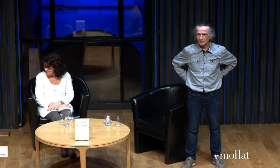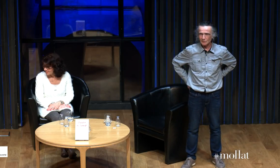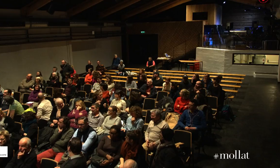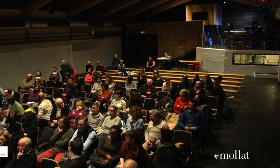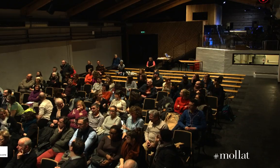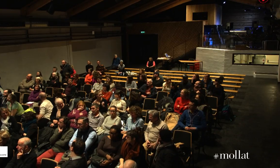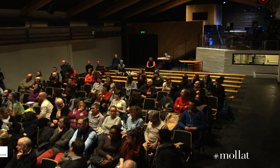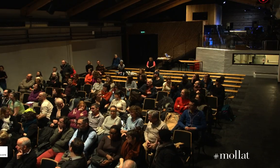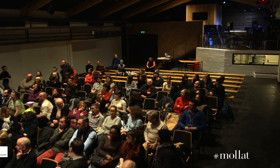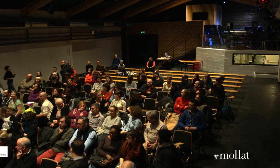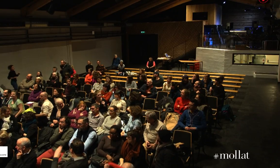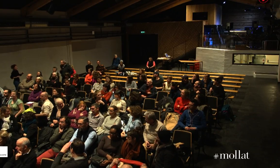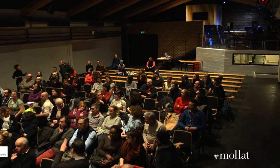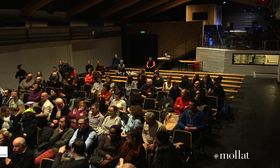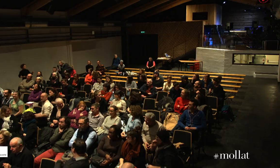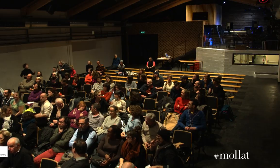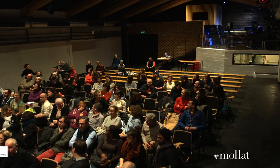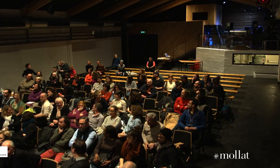existe-t-elle?